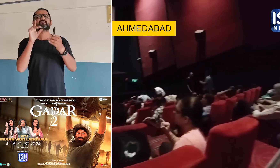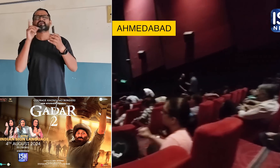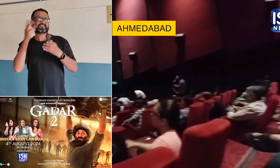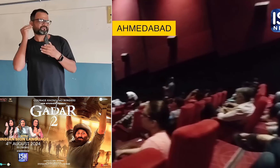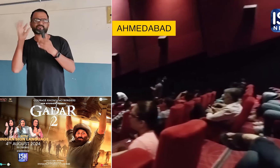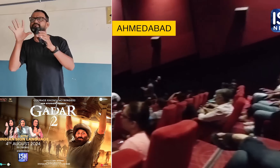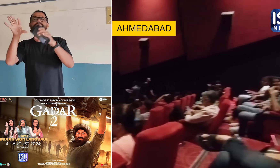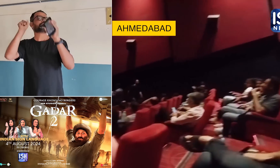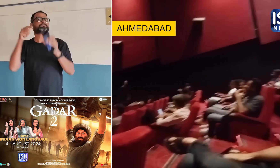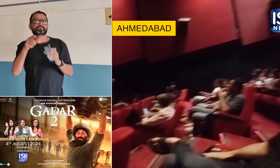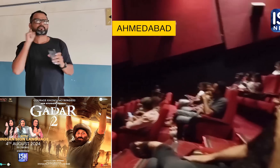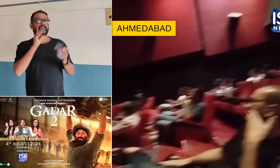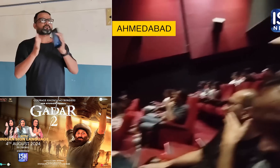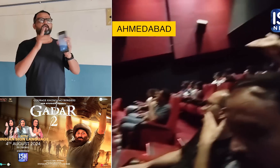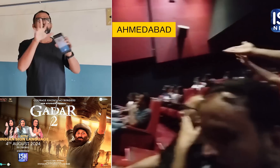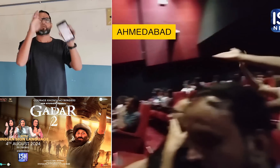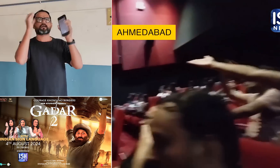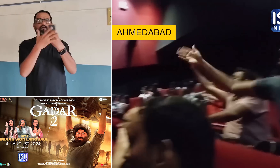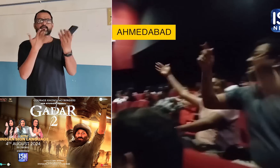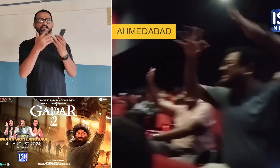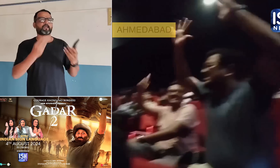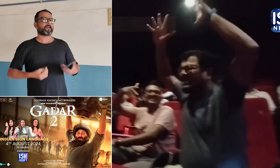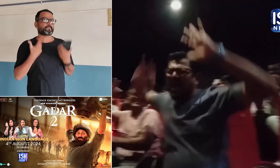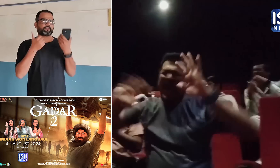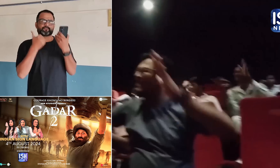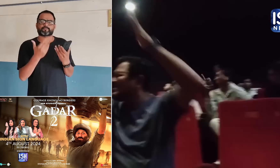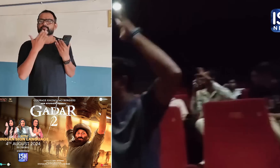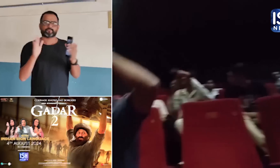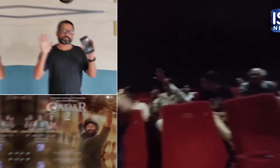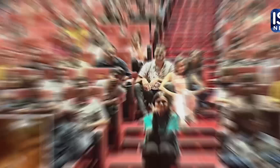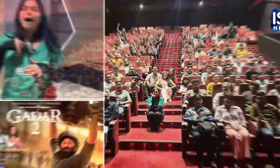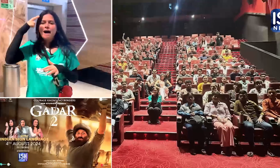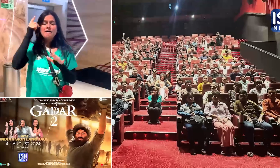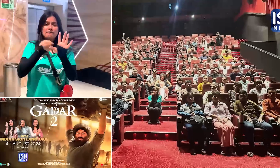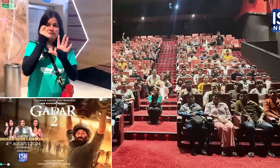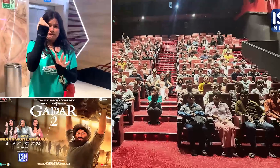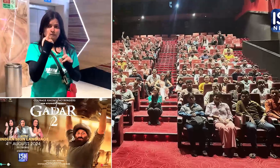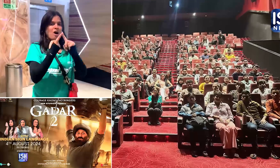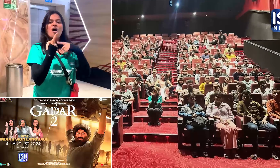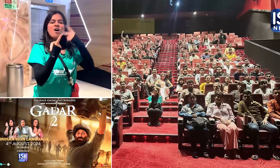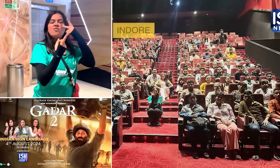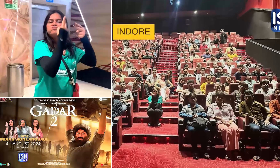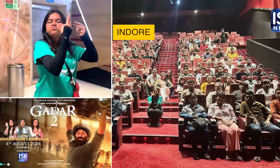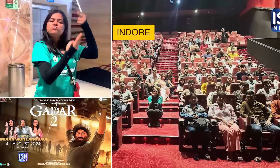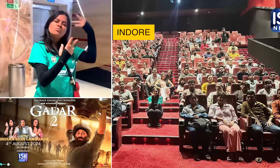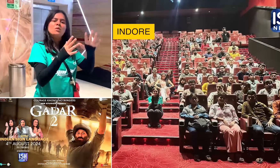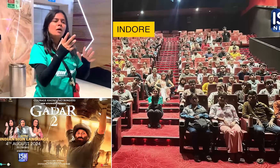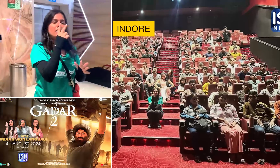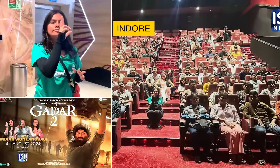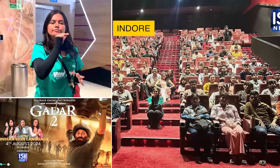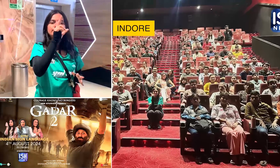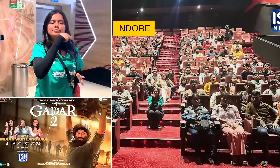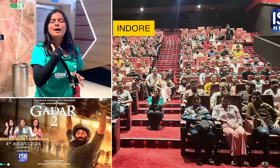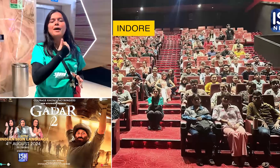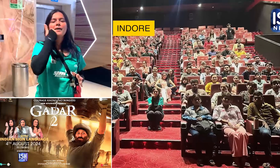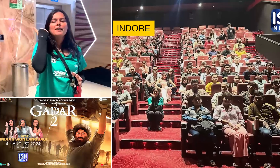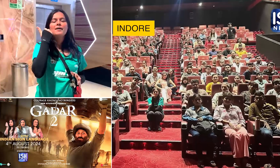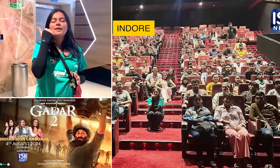ने इंटरप्रिटेशन प्रोवाइड किया वो परफेक्ट था। मैं पूरा साइनिंग समझ गया और मूवी भी समझ गया। मैं बहुत खुश हूँ। मैंने जब पहले फिल्म देखी थी